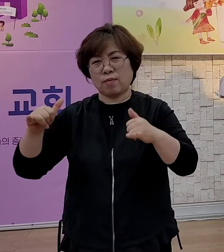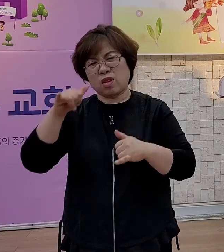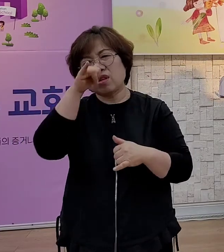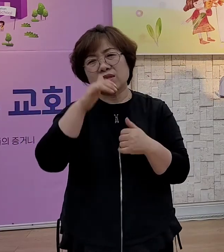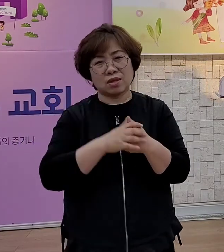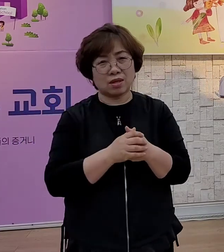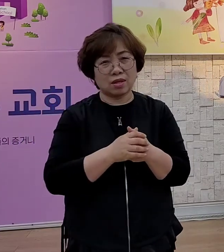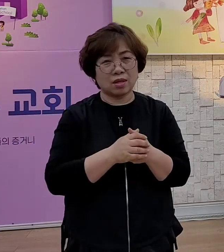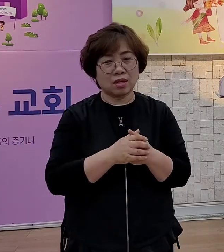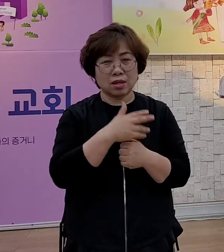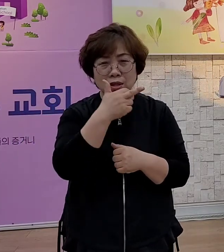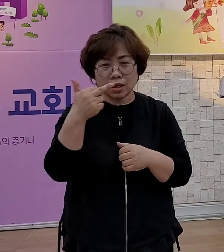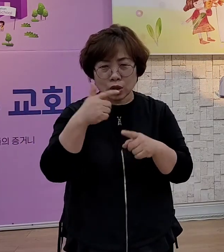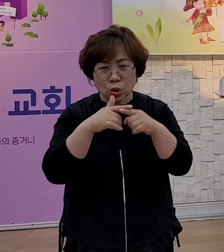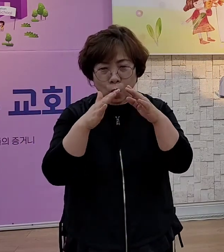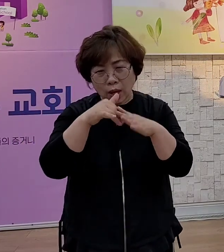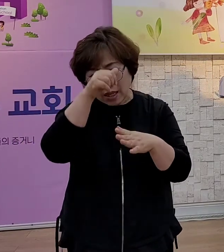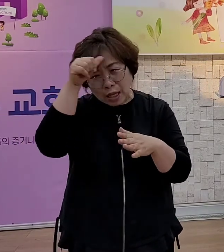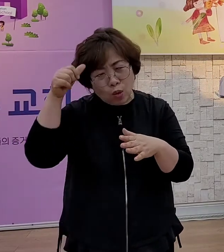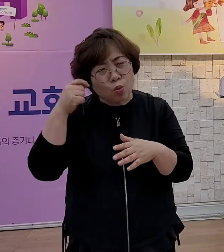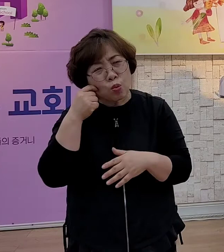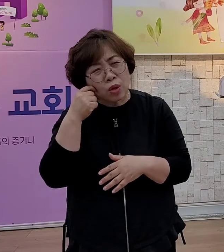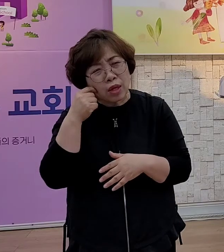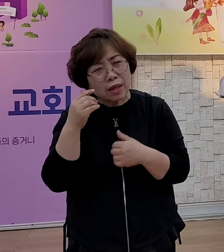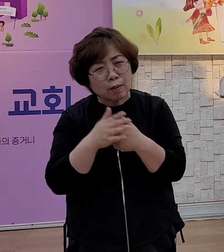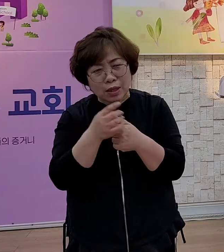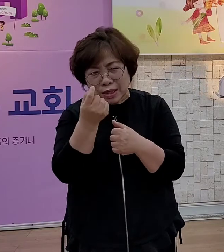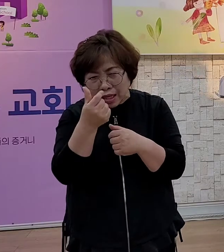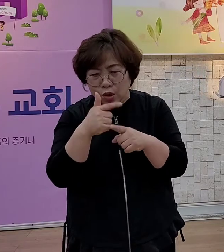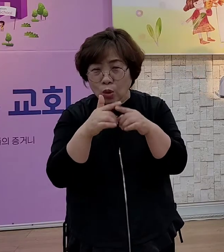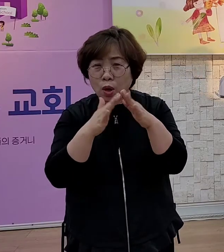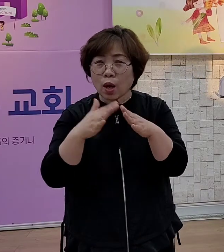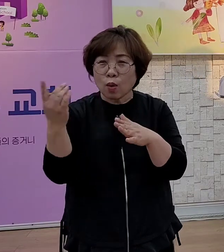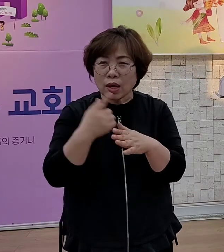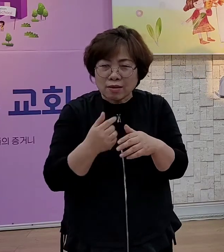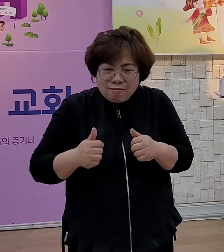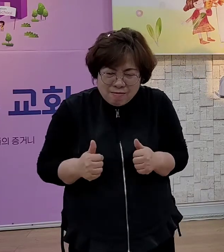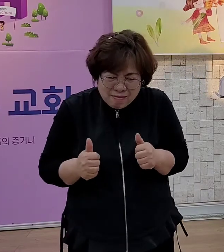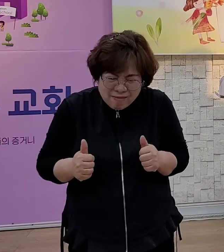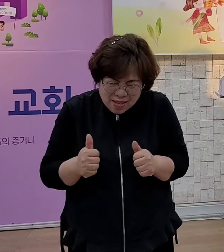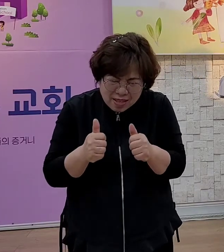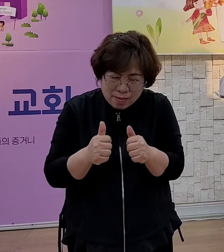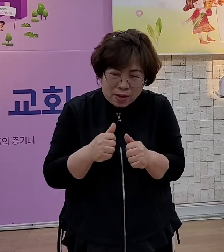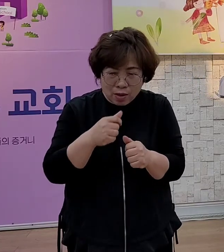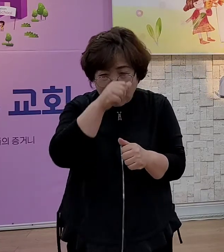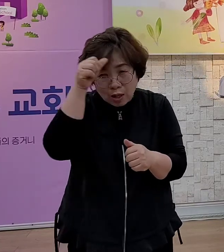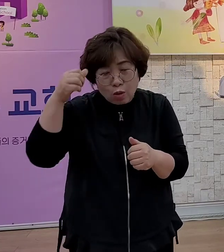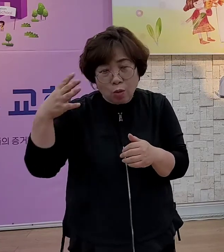그러니까 인간적인 동기를 품고 교회에 와서 얼마든지 열심히 봉사할 수 있습니다.